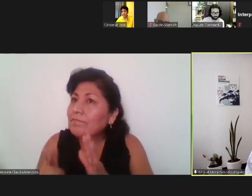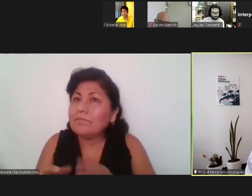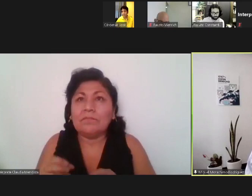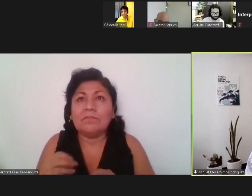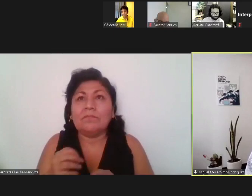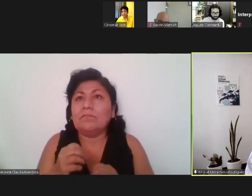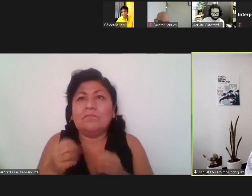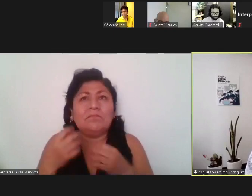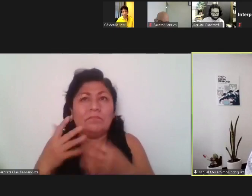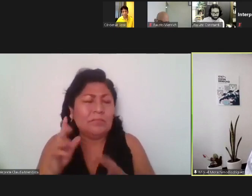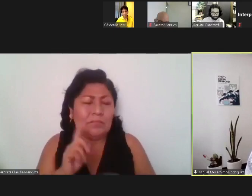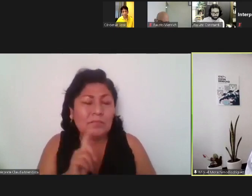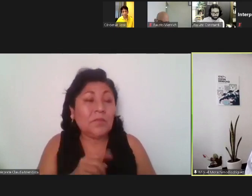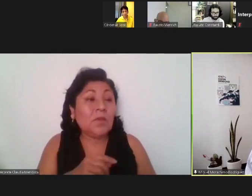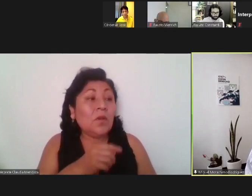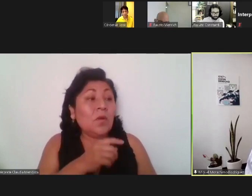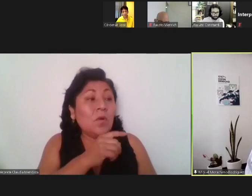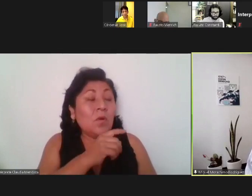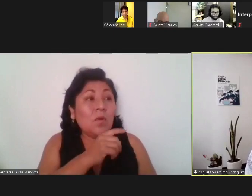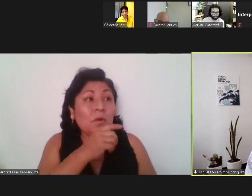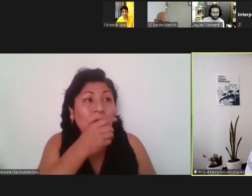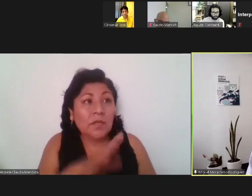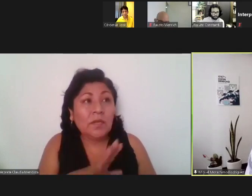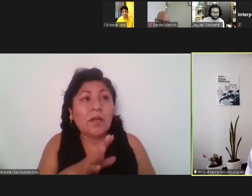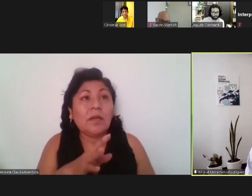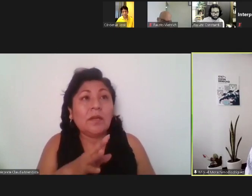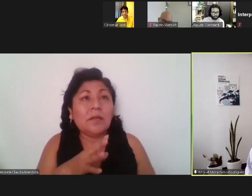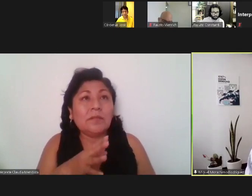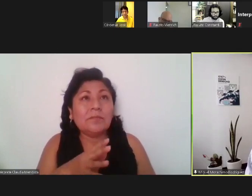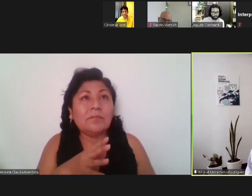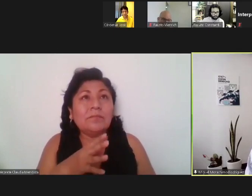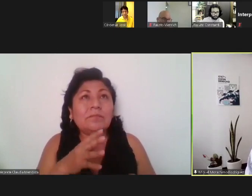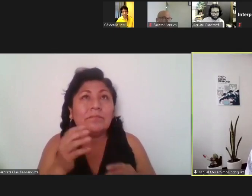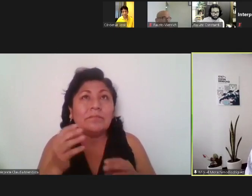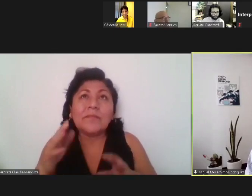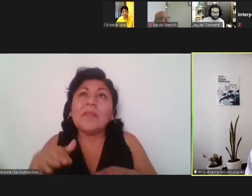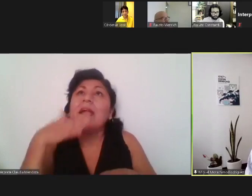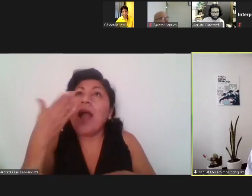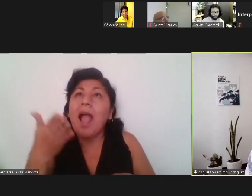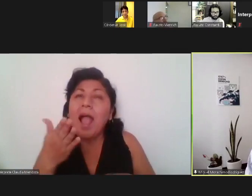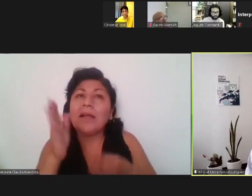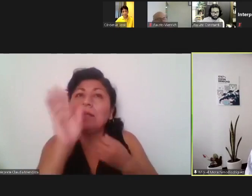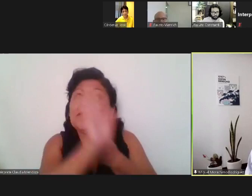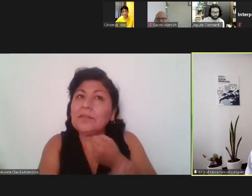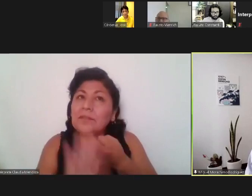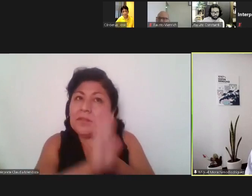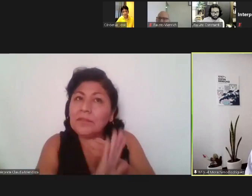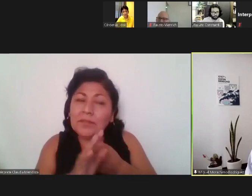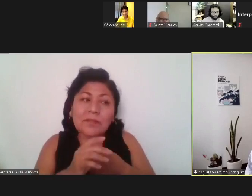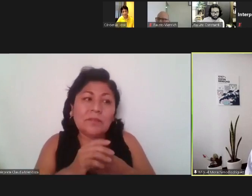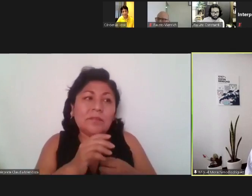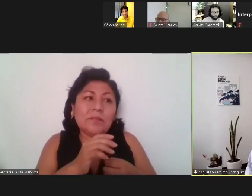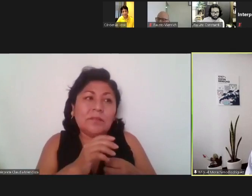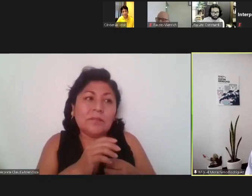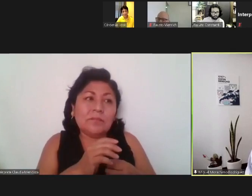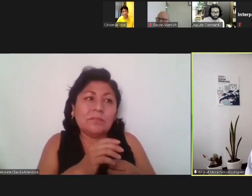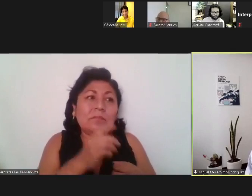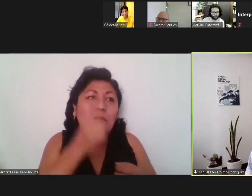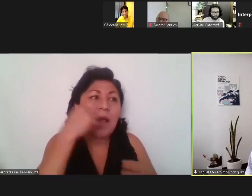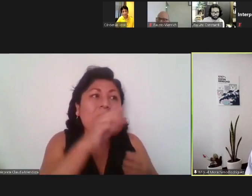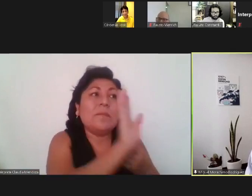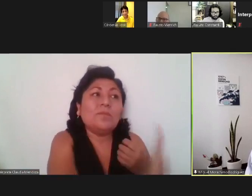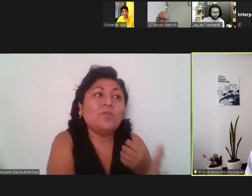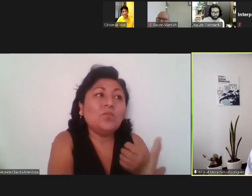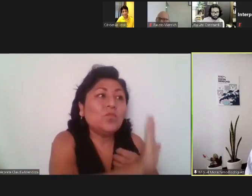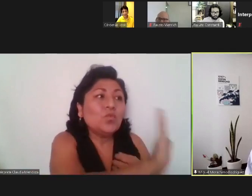cae sobre ti como una campana de cristal la protección de los derechos de autor. Tú como autor pasas